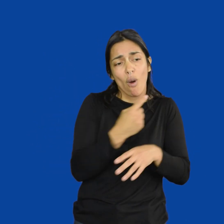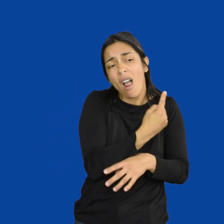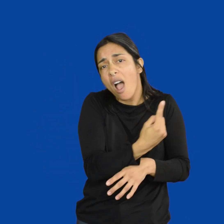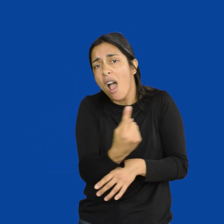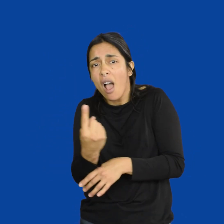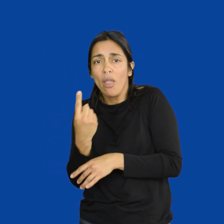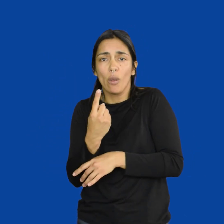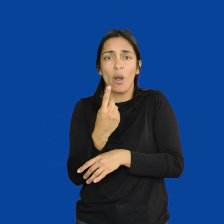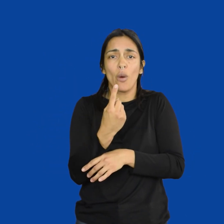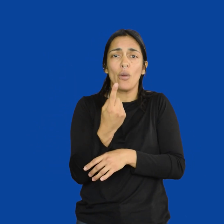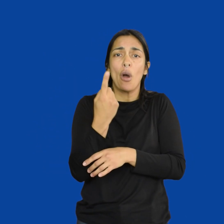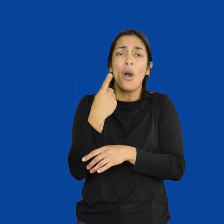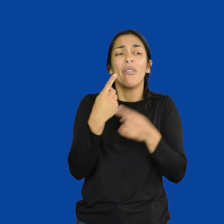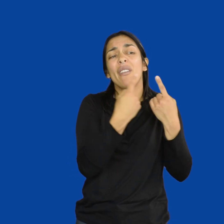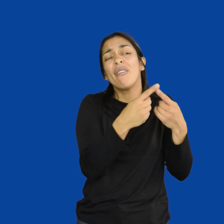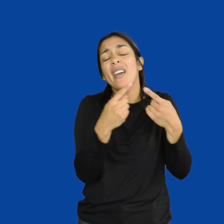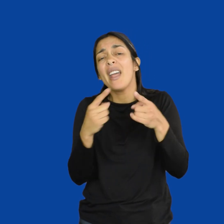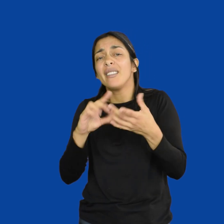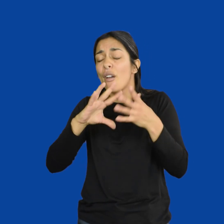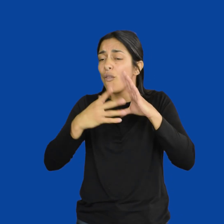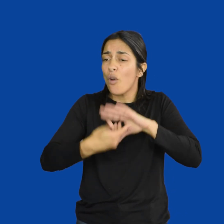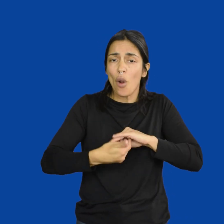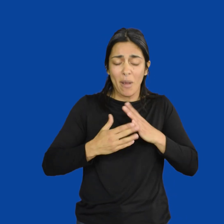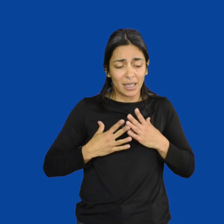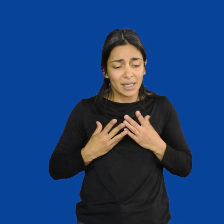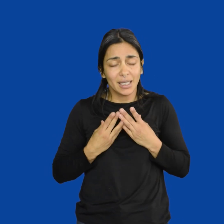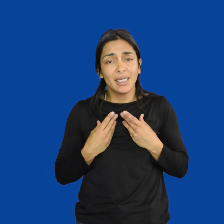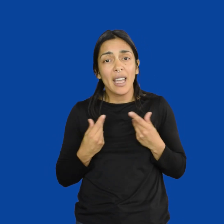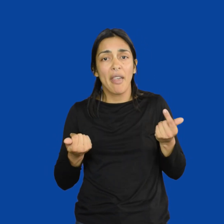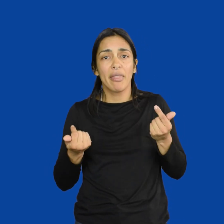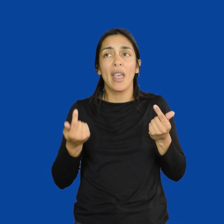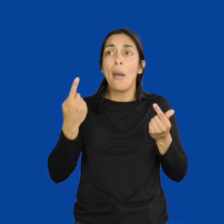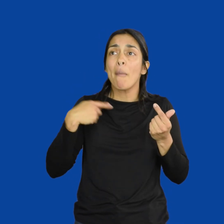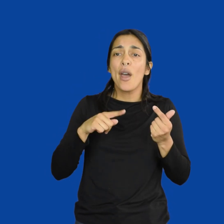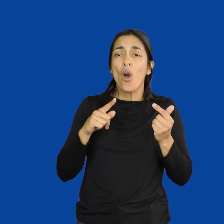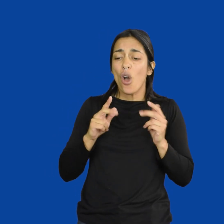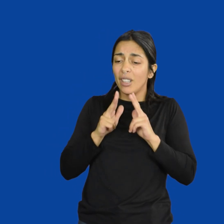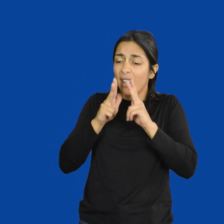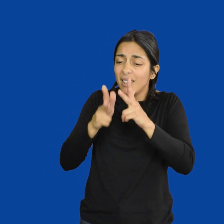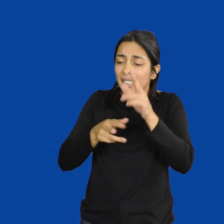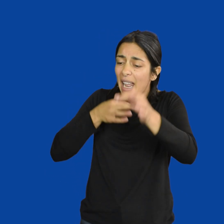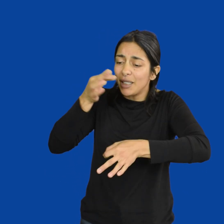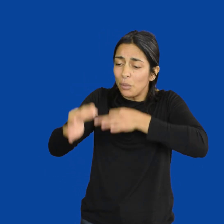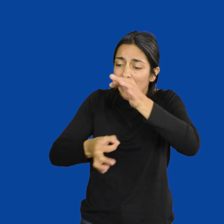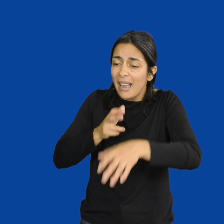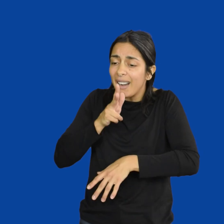cada uno, quizás generado de diferente forma, pero con el peso de no haberlo podido tratar